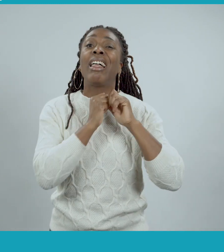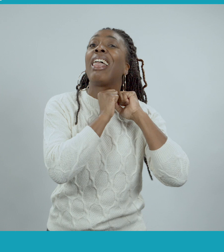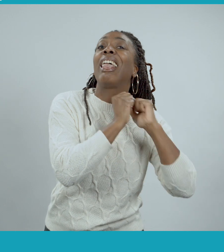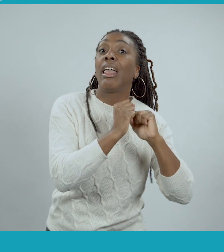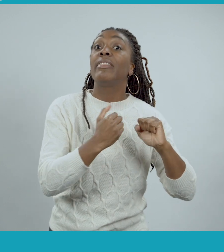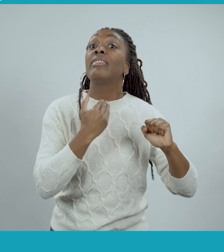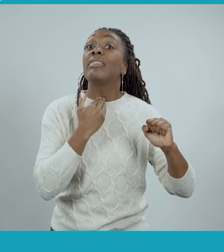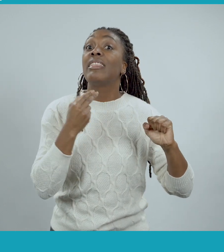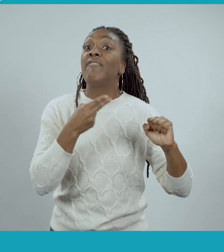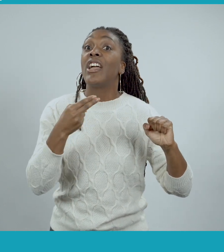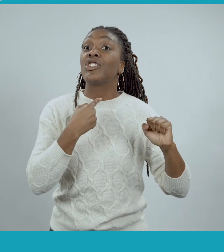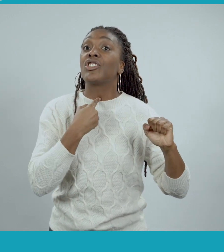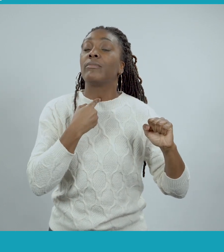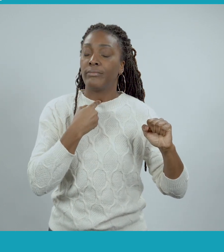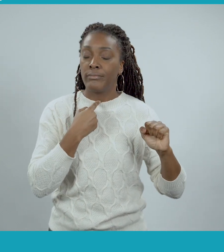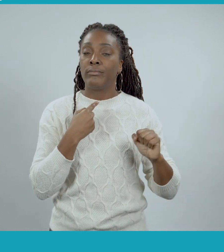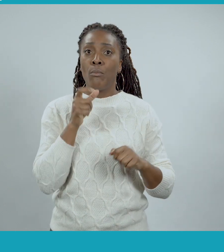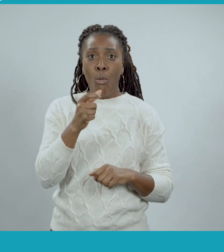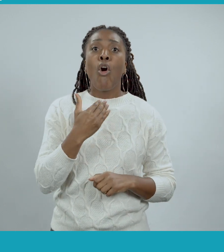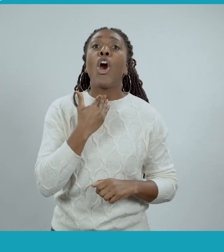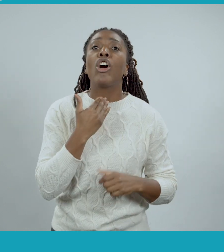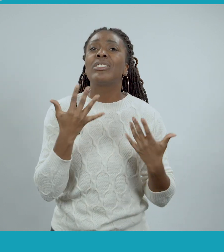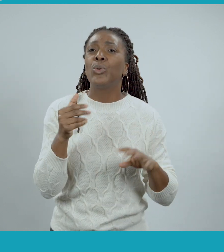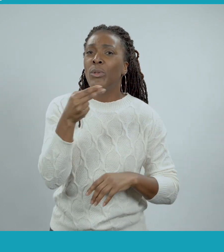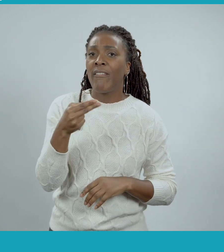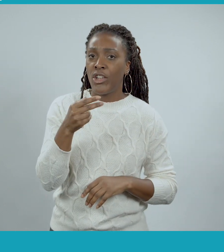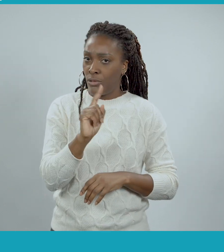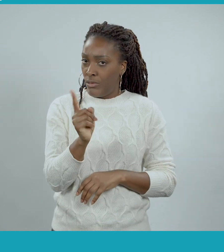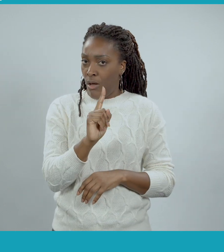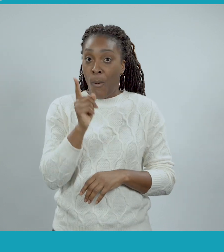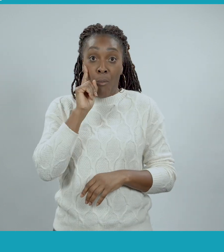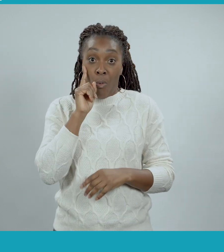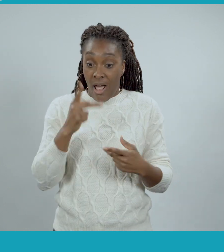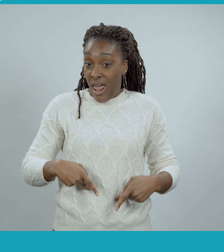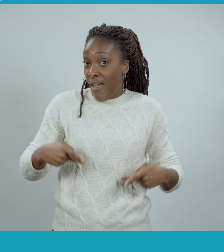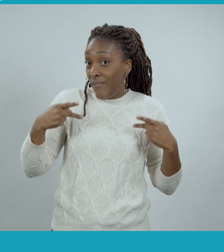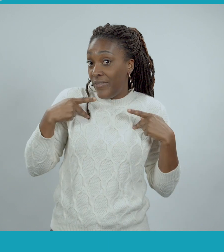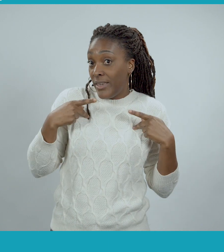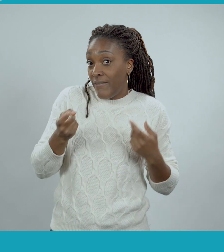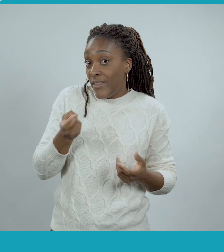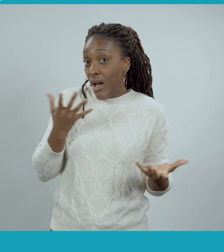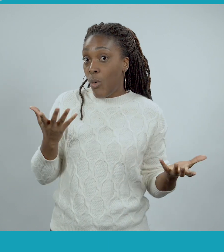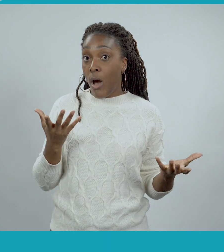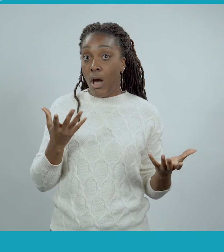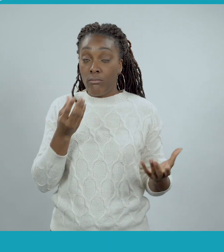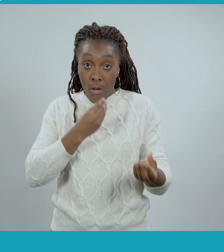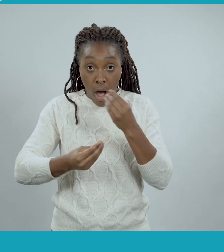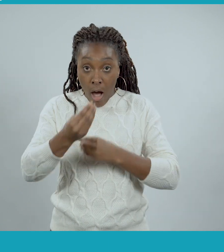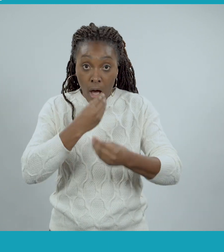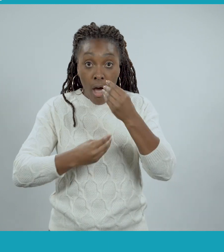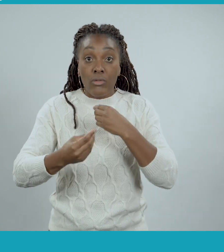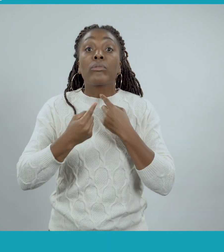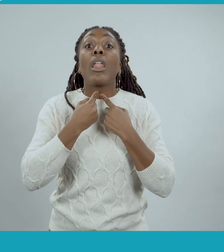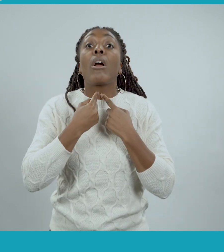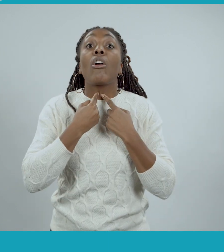fer. Mais nefesh ne veut pas seulement dire gorge. Puisque toute la vie et le corps dépendent de ce qui